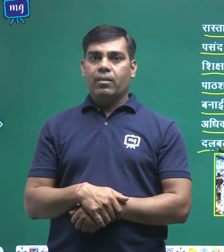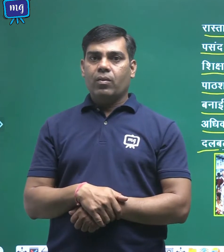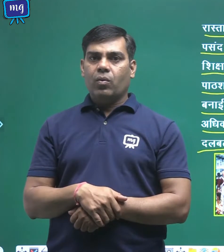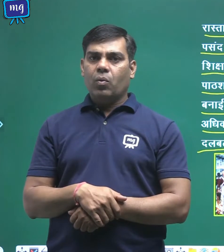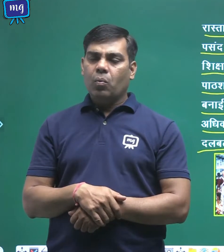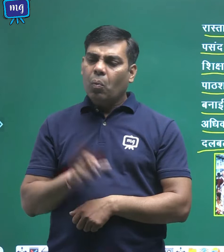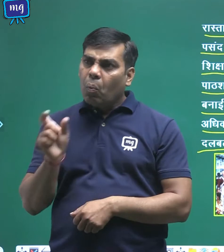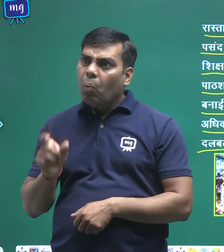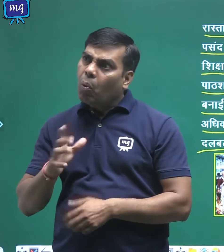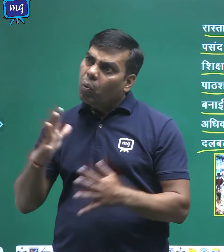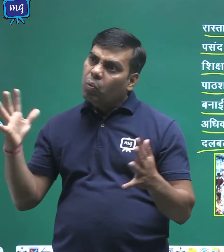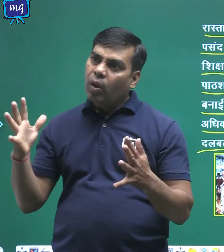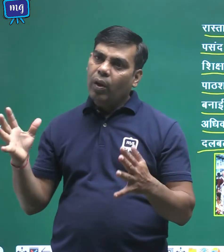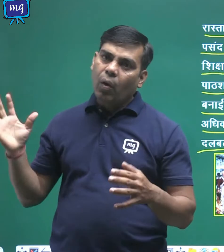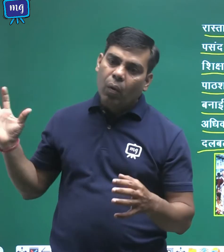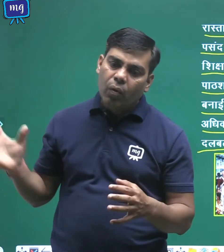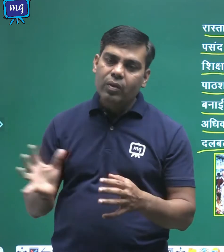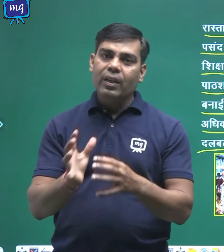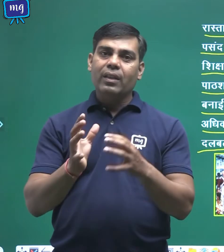दलबल सहित